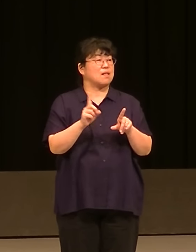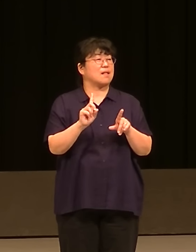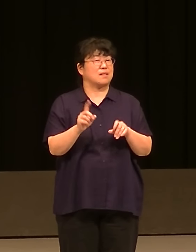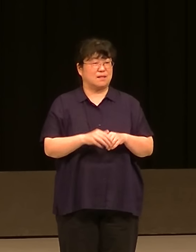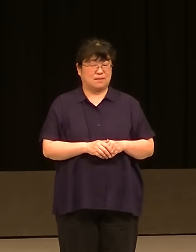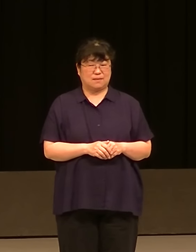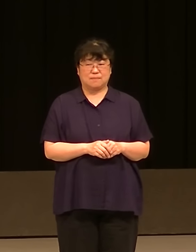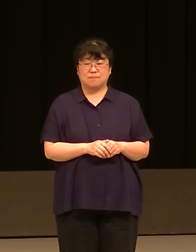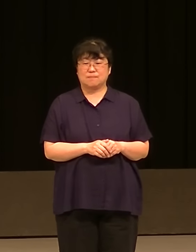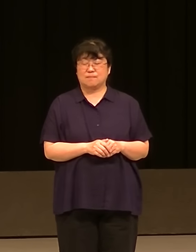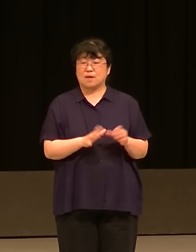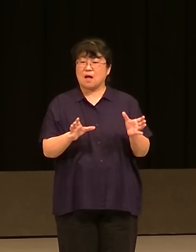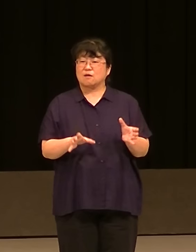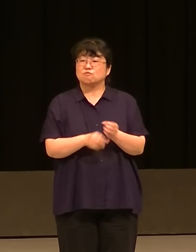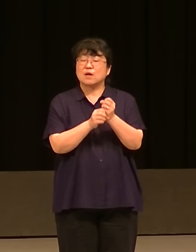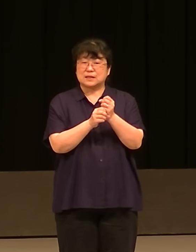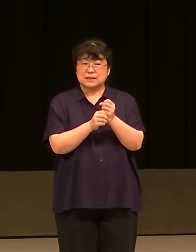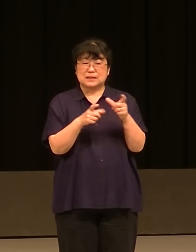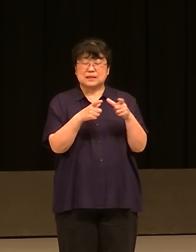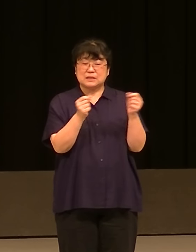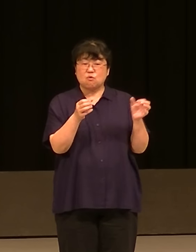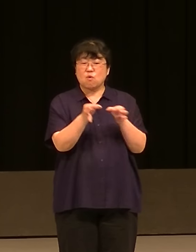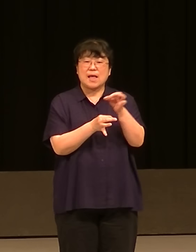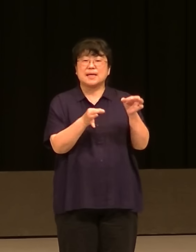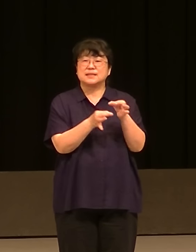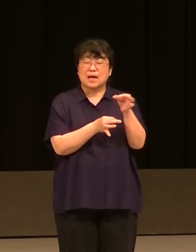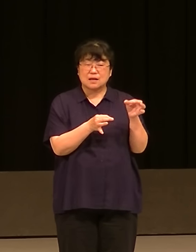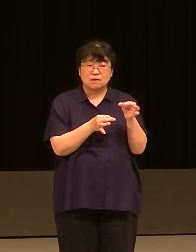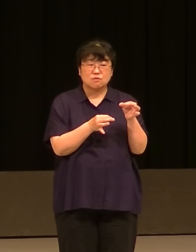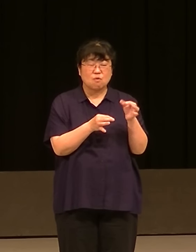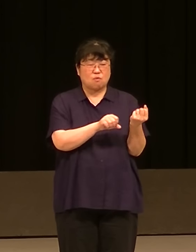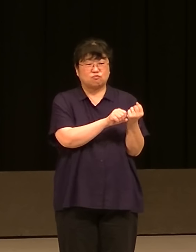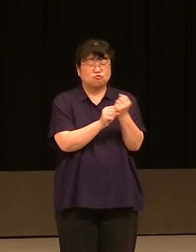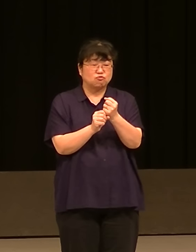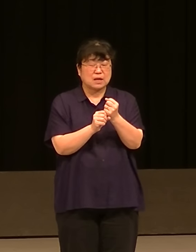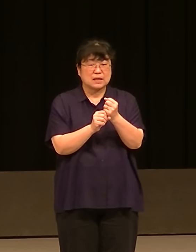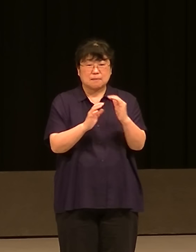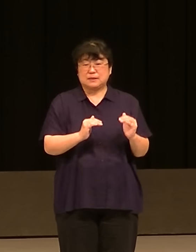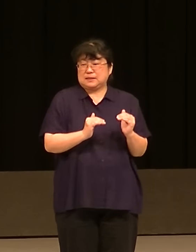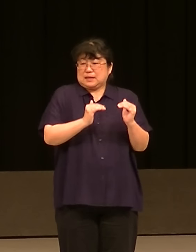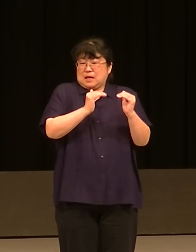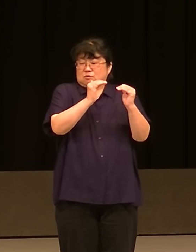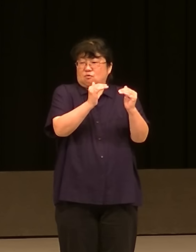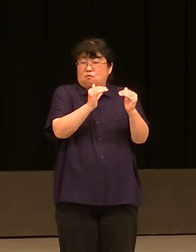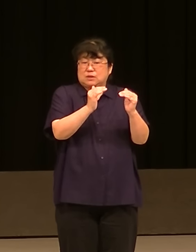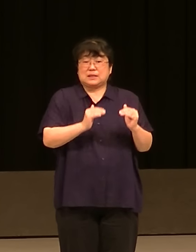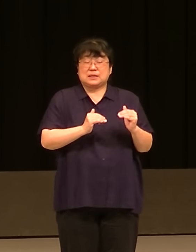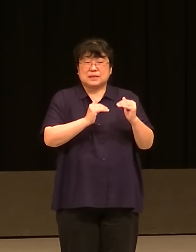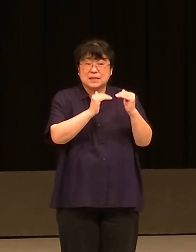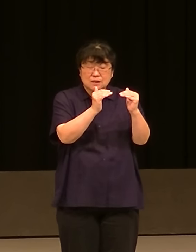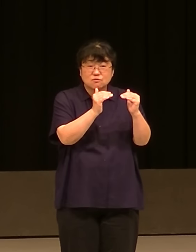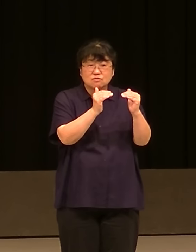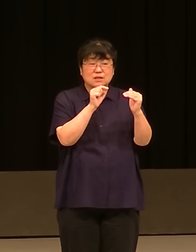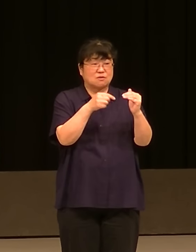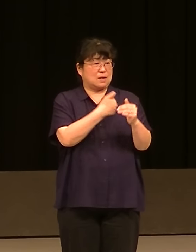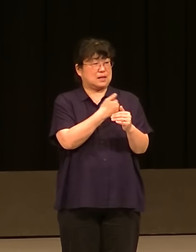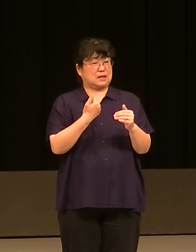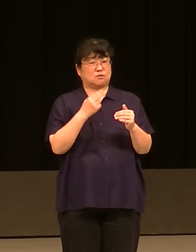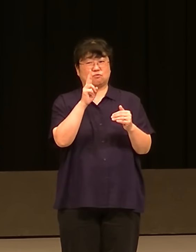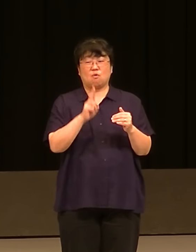ね、要するに日本経済を再び成長させることができる